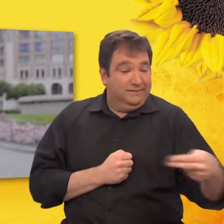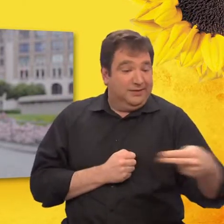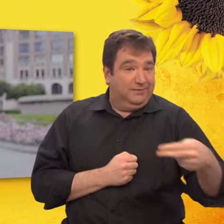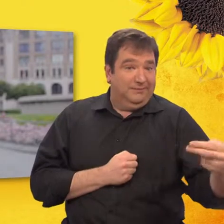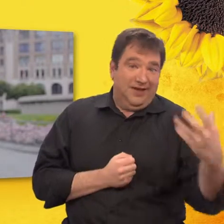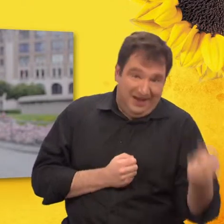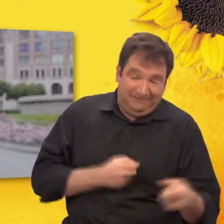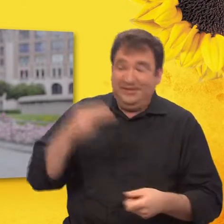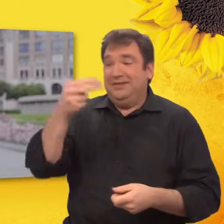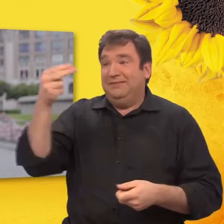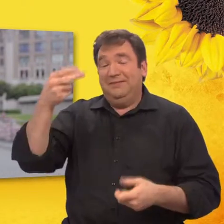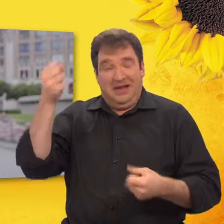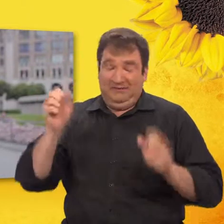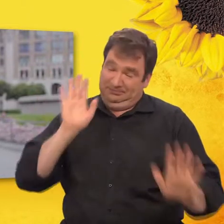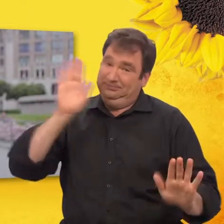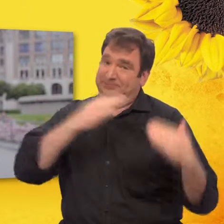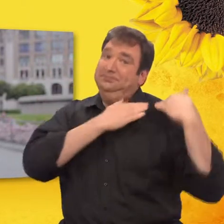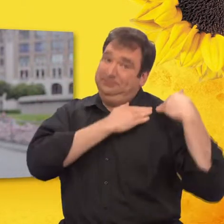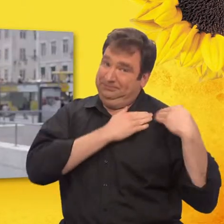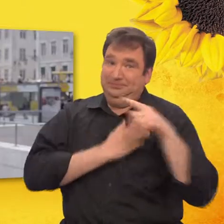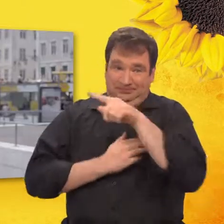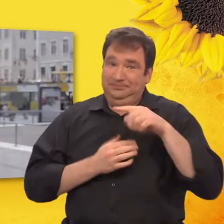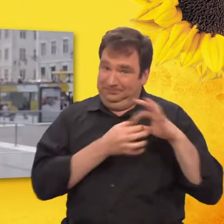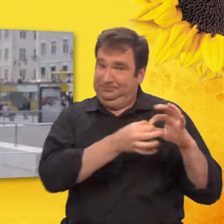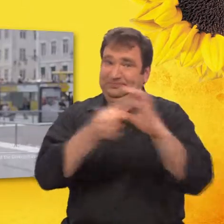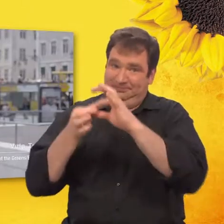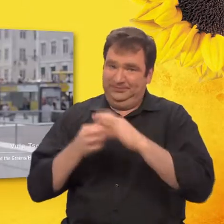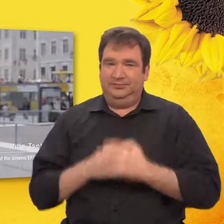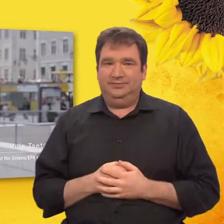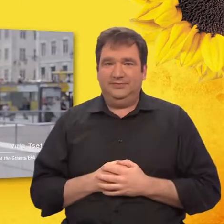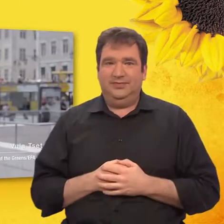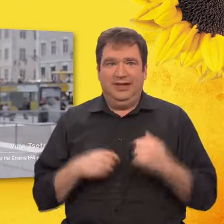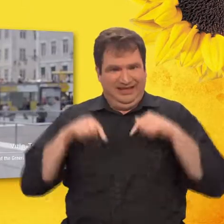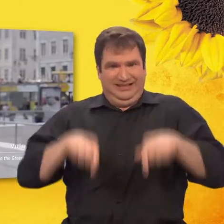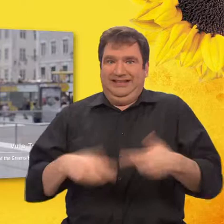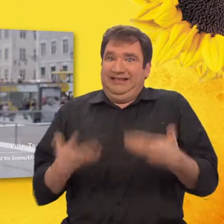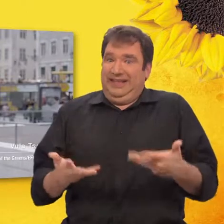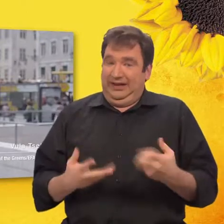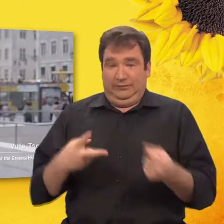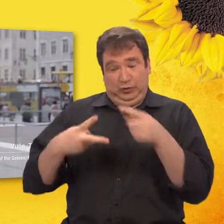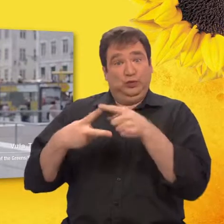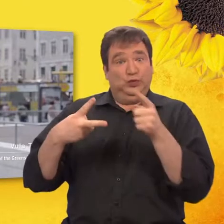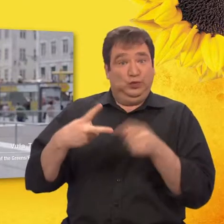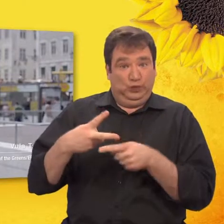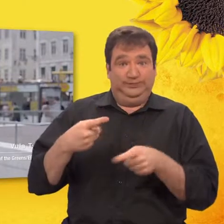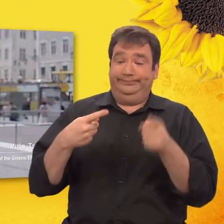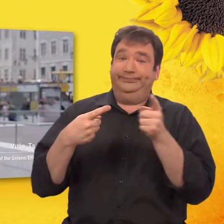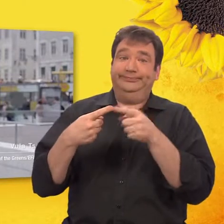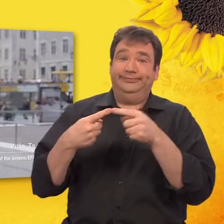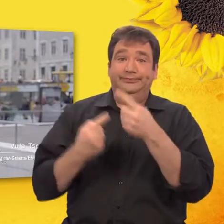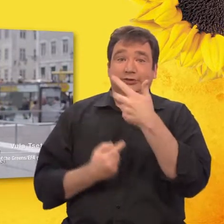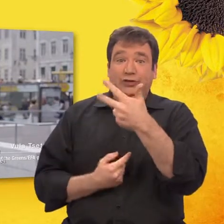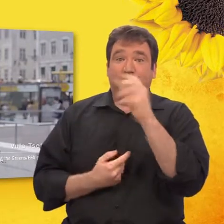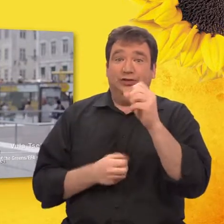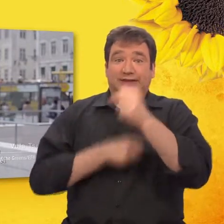varios niveles que al final tiene nombres y apellidos. Έχουμε φτάσει εκεί που βρισκόμαστε σήμερα για δύο